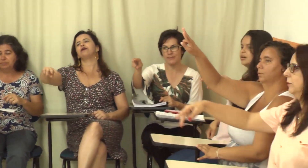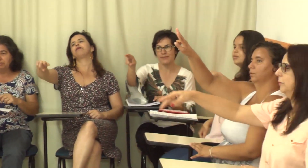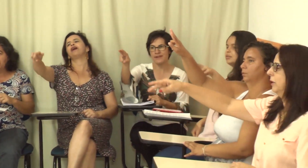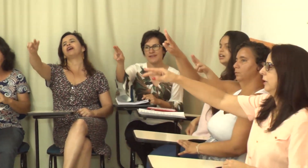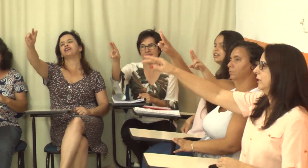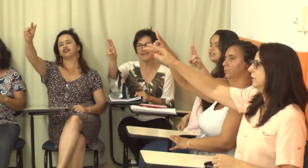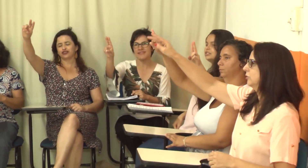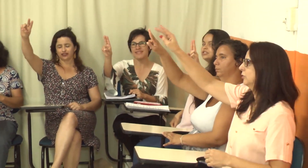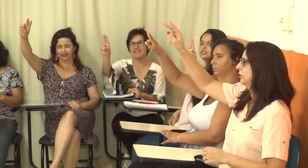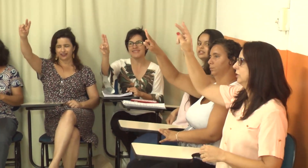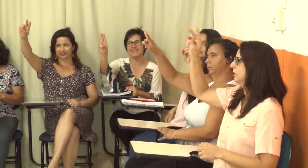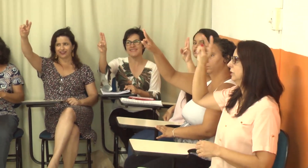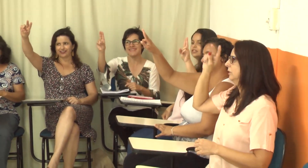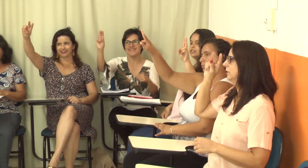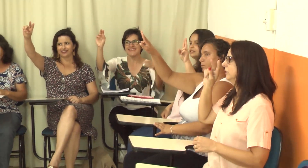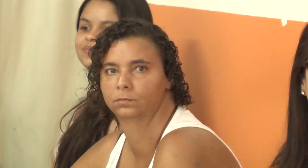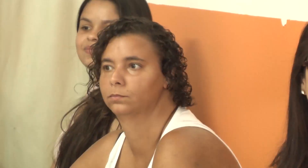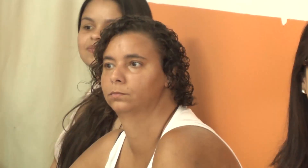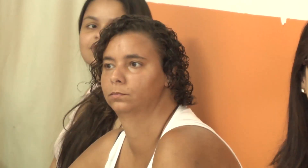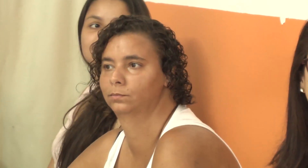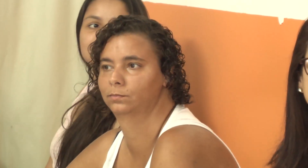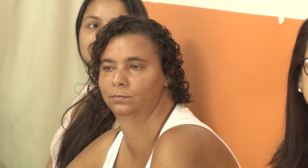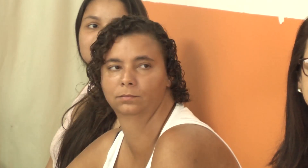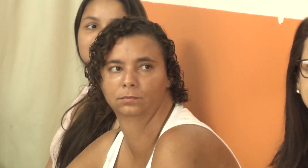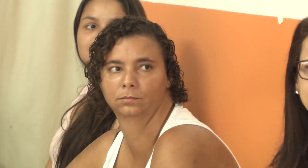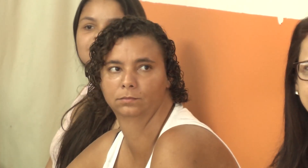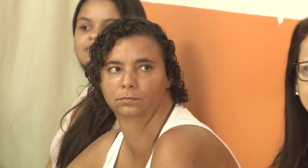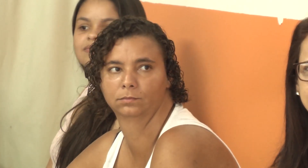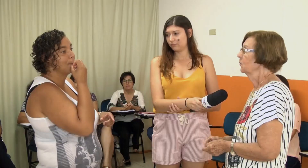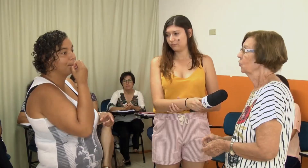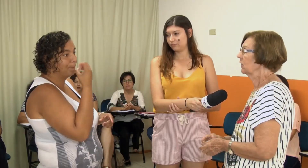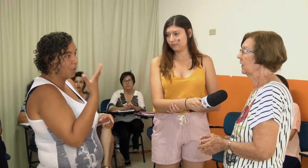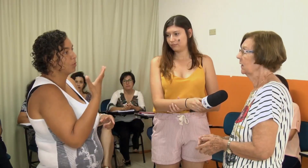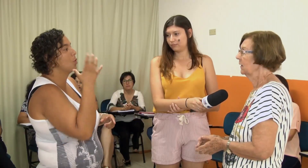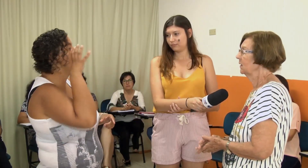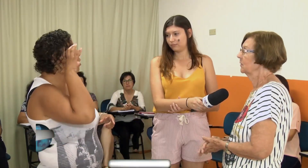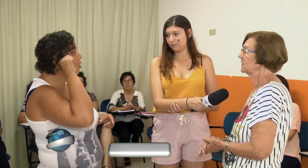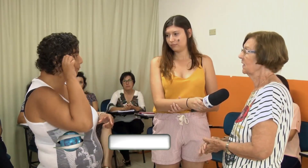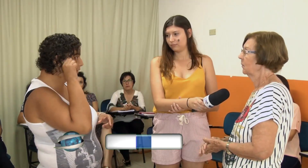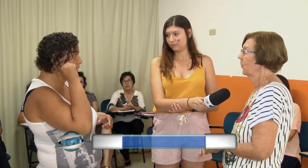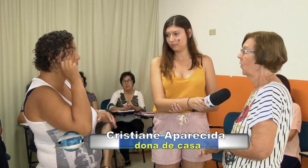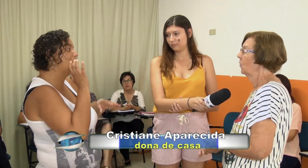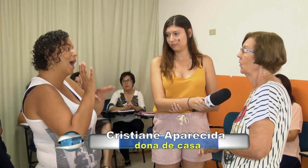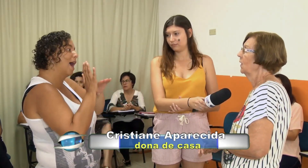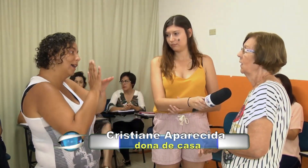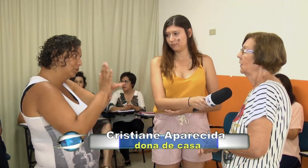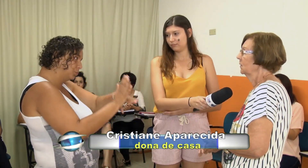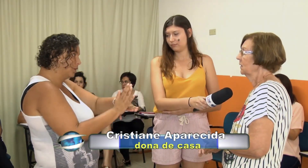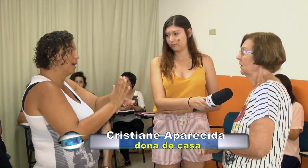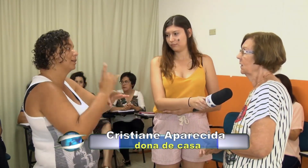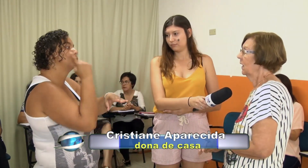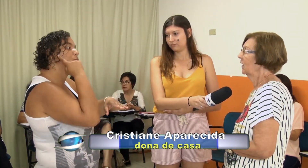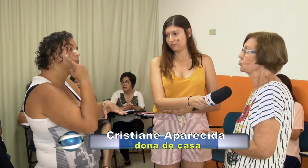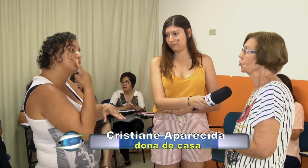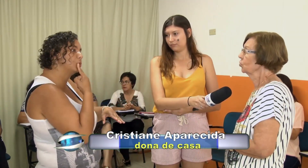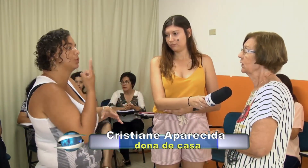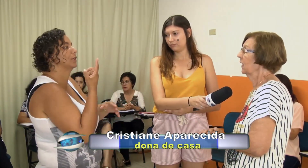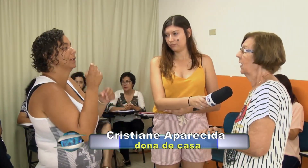com deficiência auditiva, como é o caso da Cristiane. Porque Libras é bom e ajuda